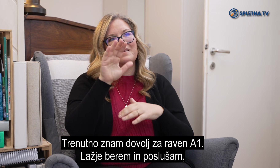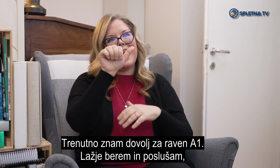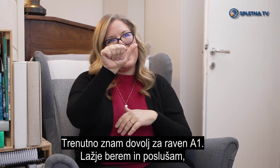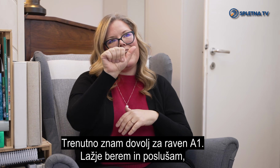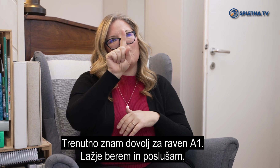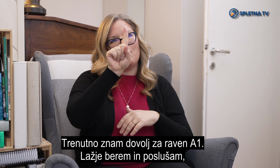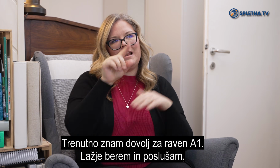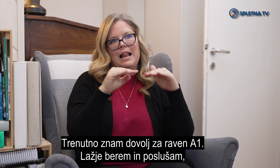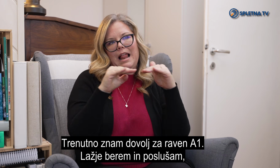A1.